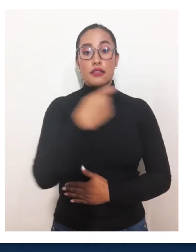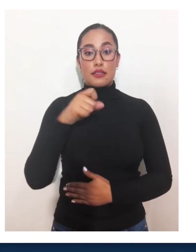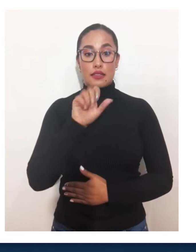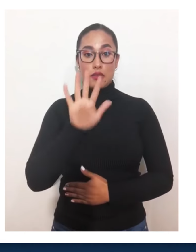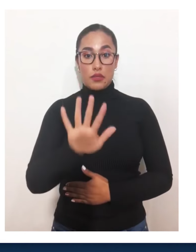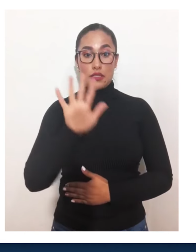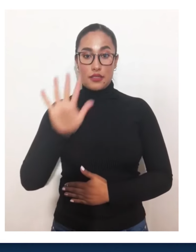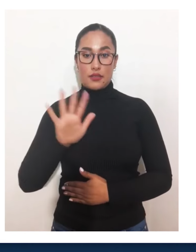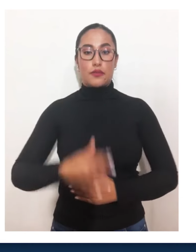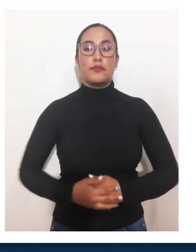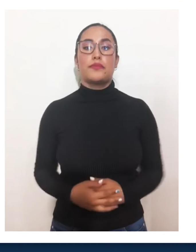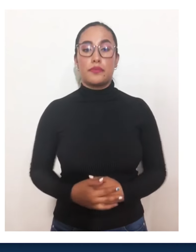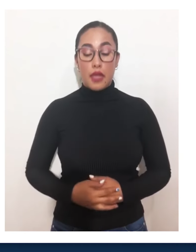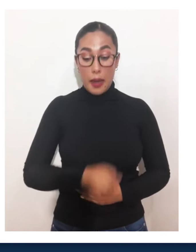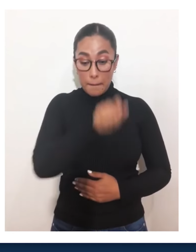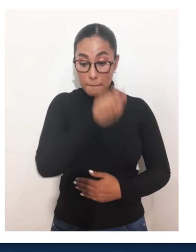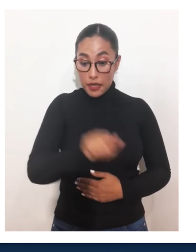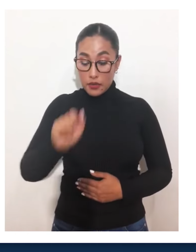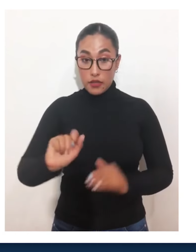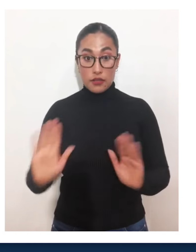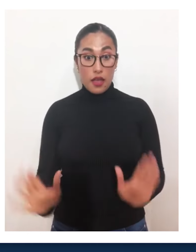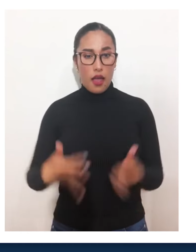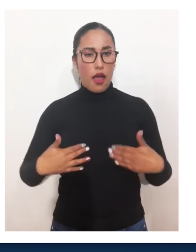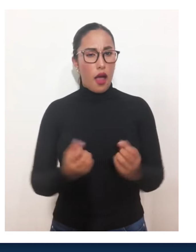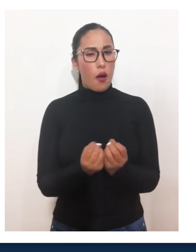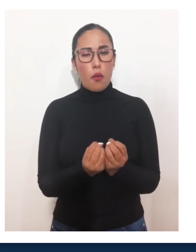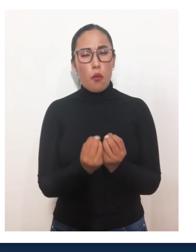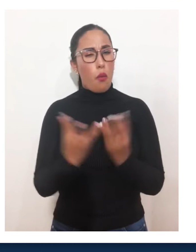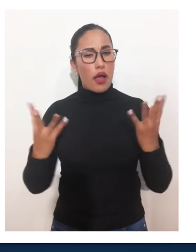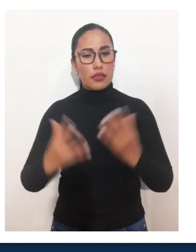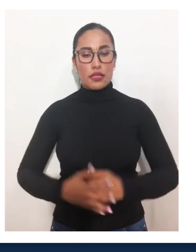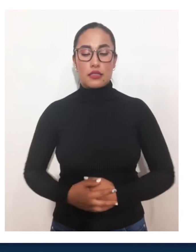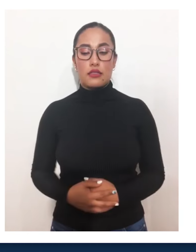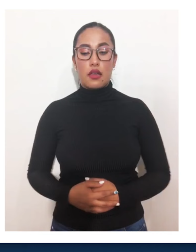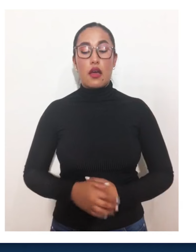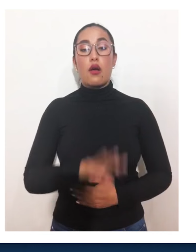1.570.155. Número de personas recuperadas,